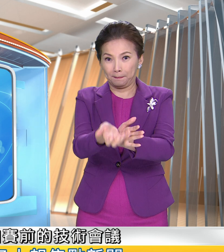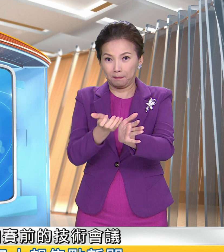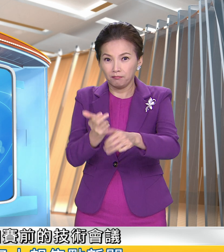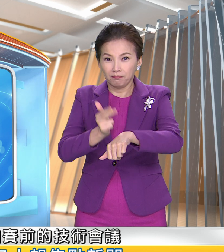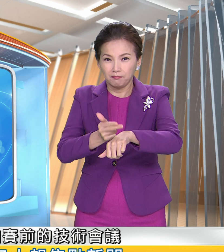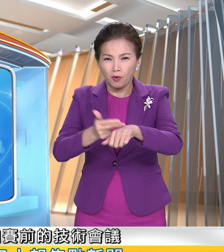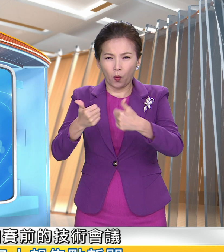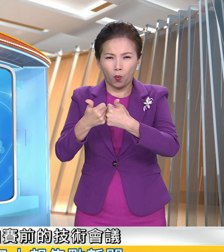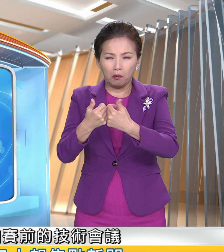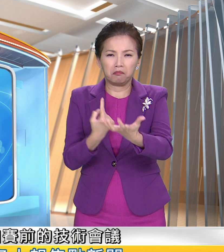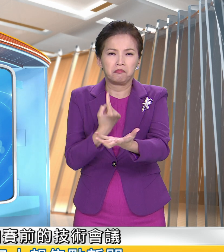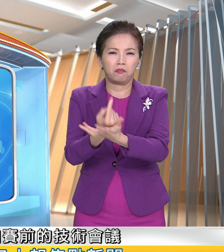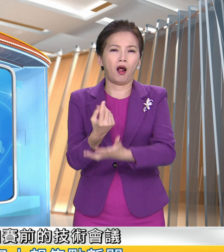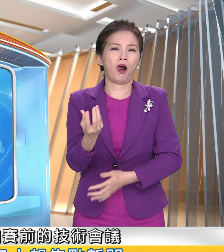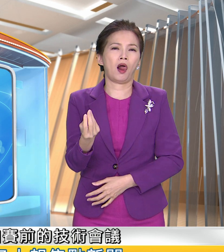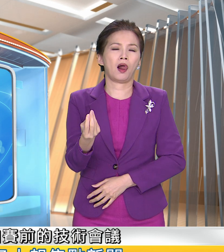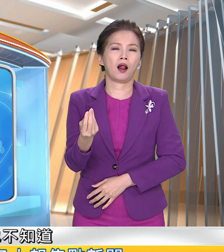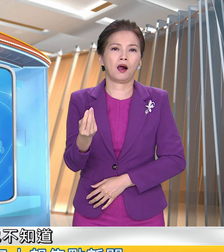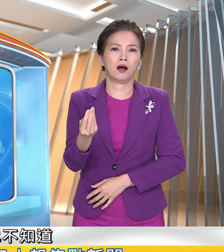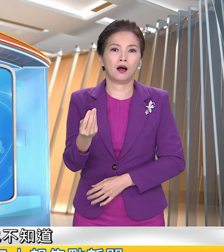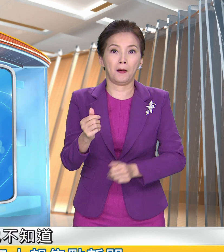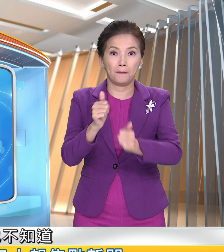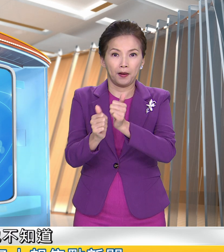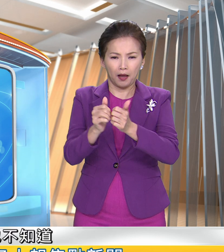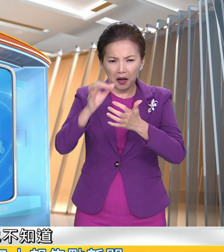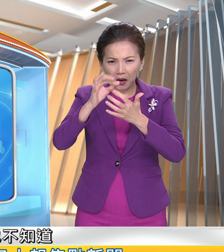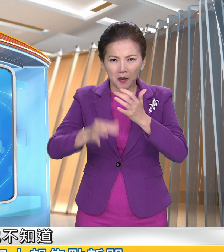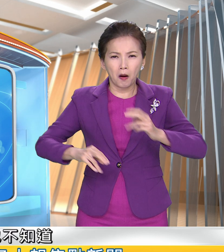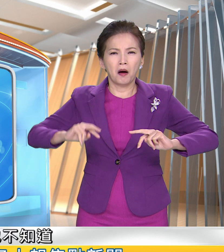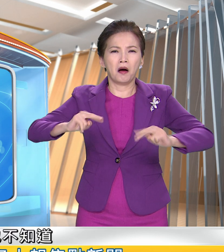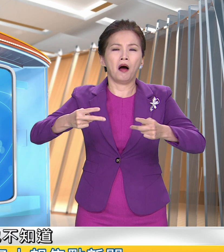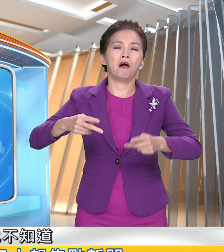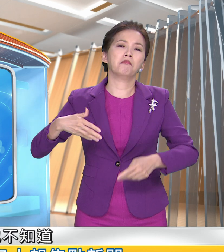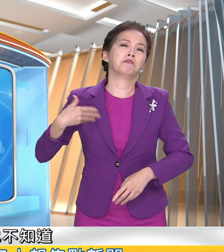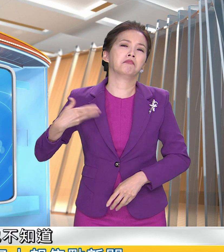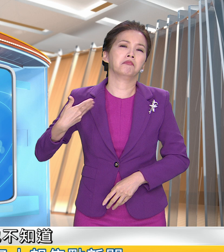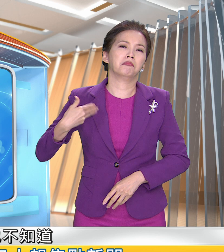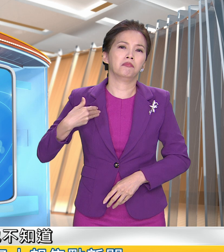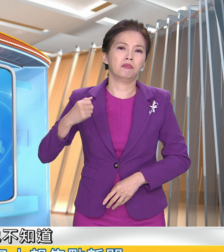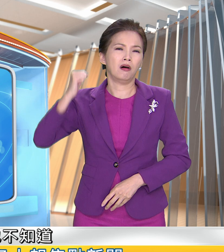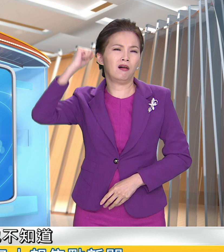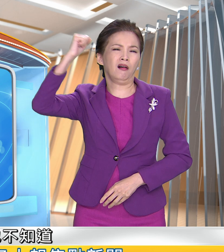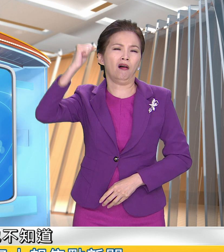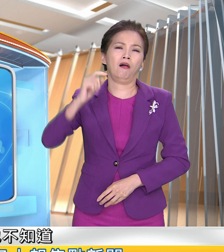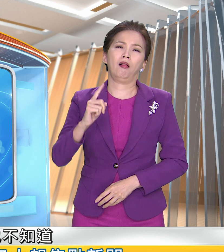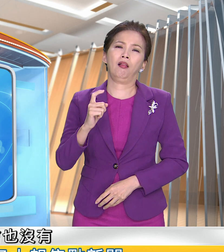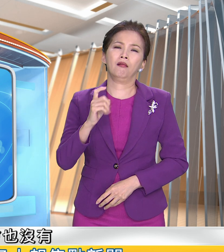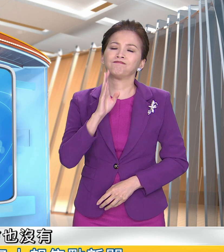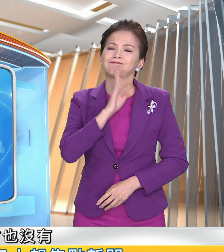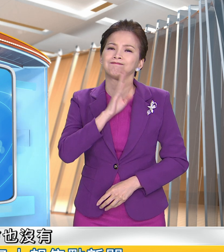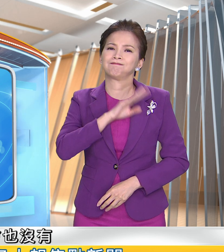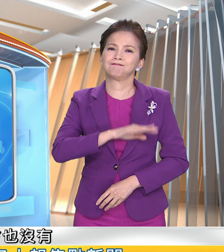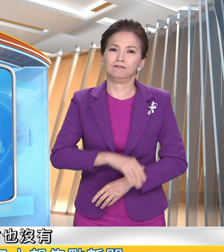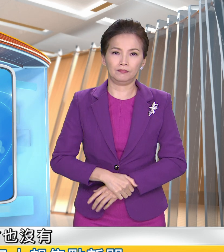的技术会议，才导致赛制修改也不知道，甚至连抗议的机会也没